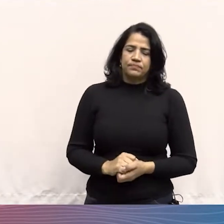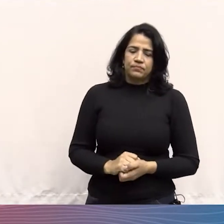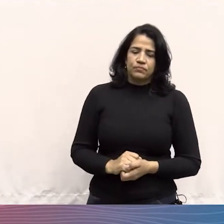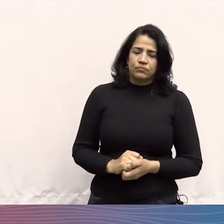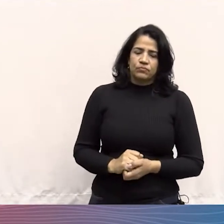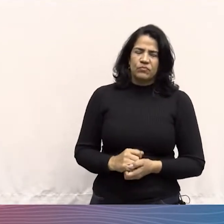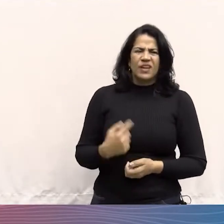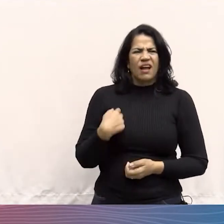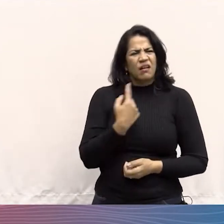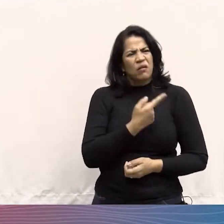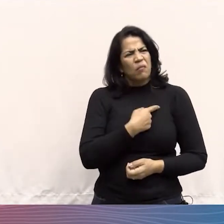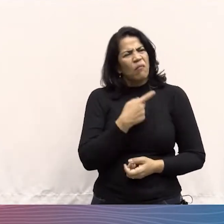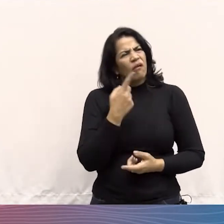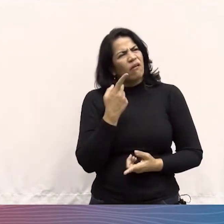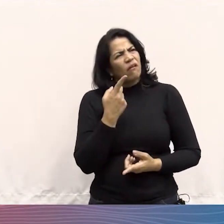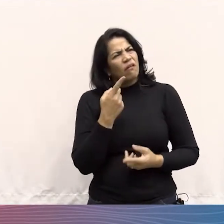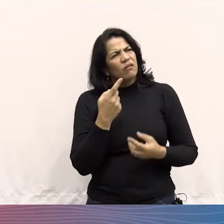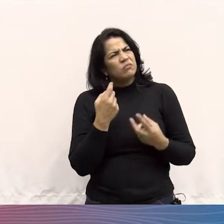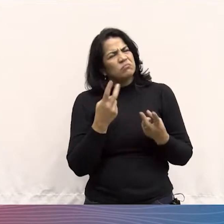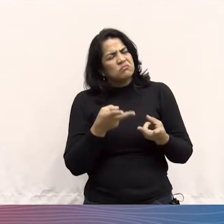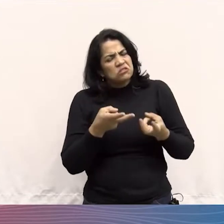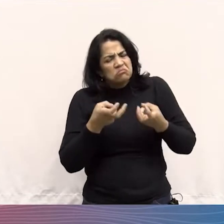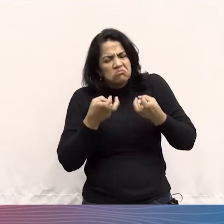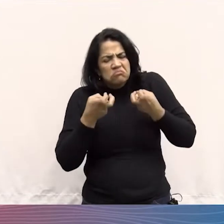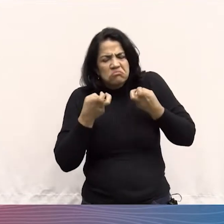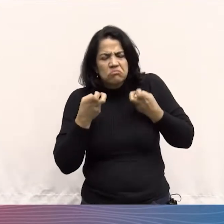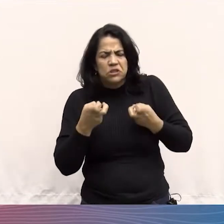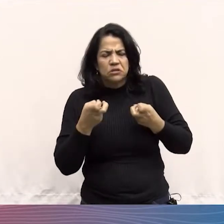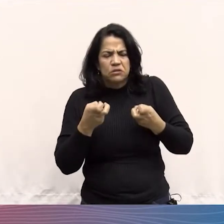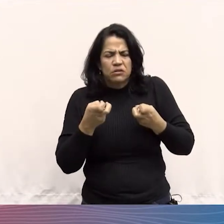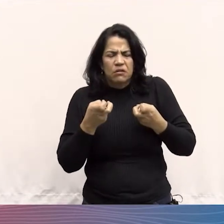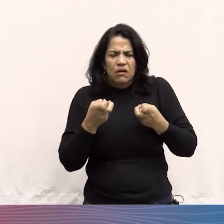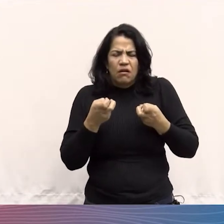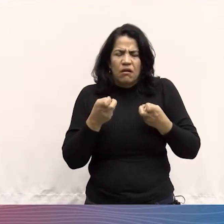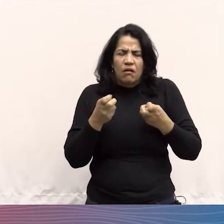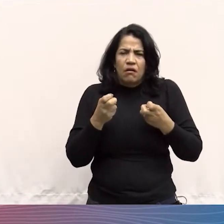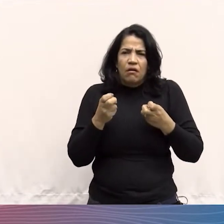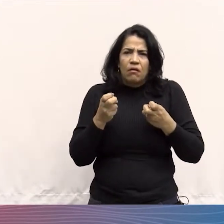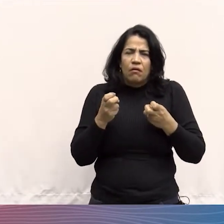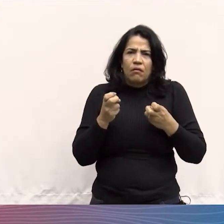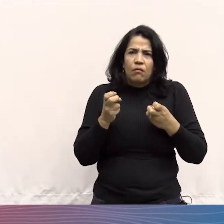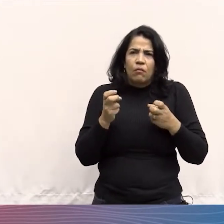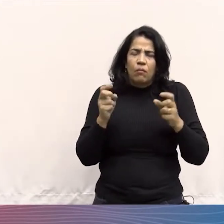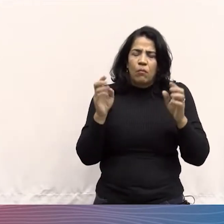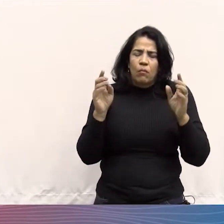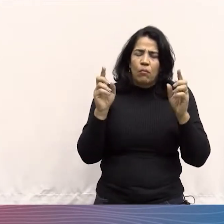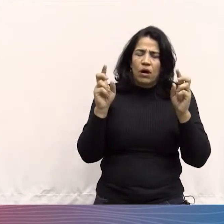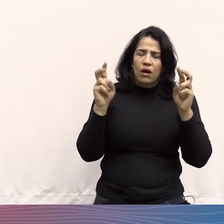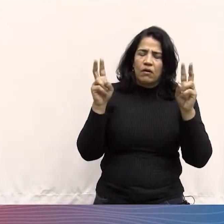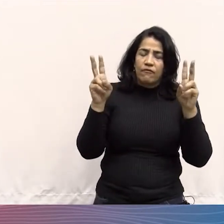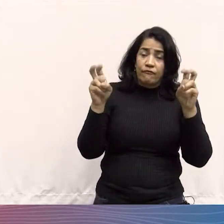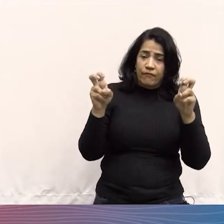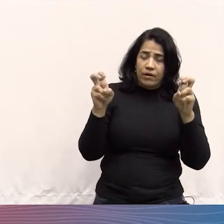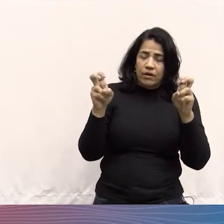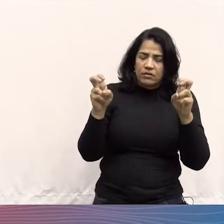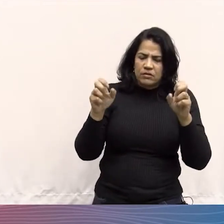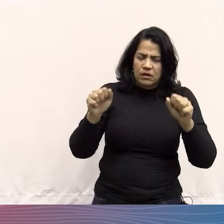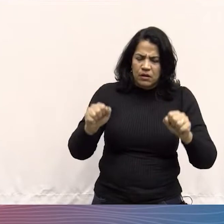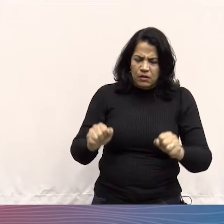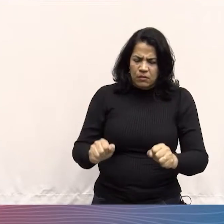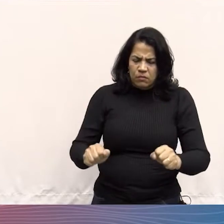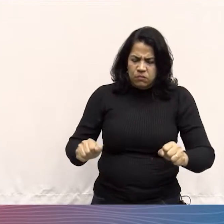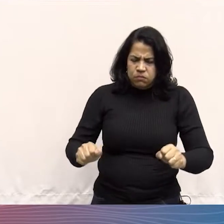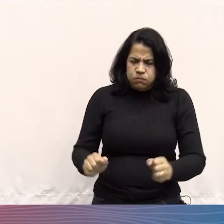atenção essa frase, com suas ciências ocultas. Irmãos, é esse ocultismo.